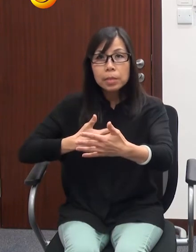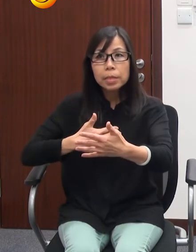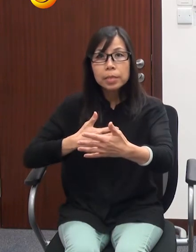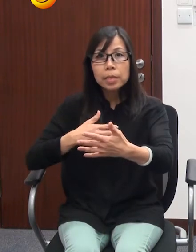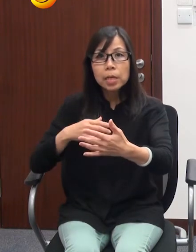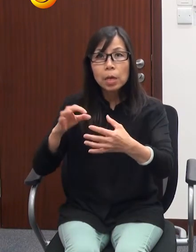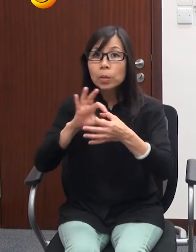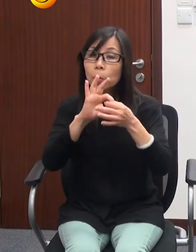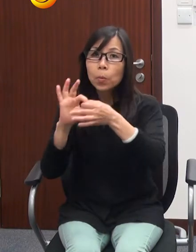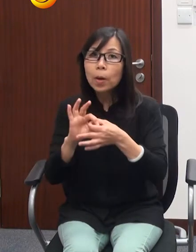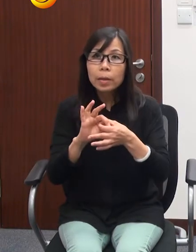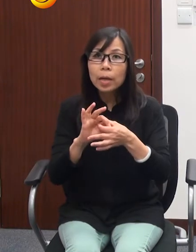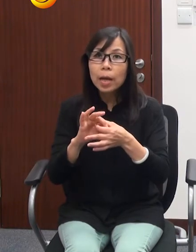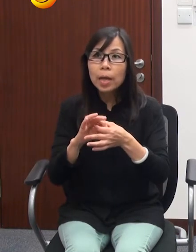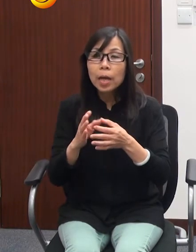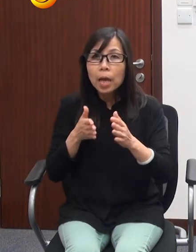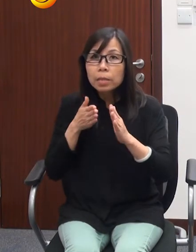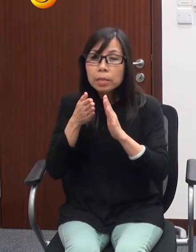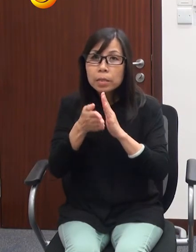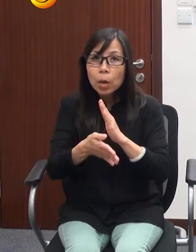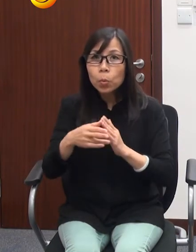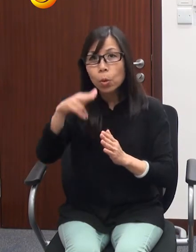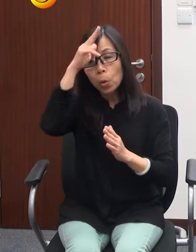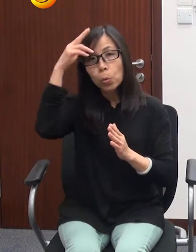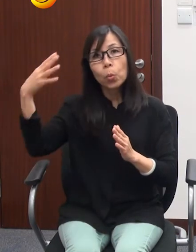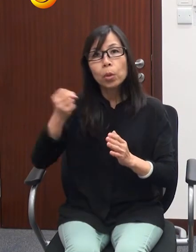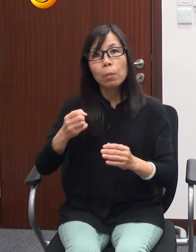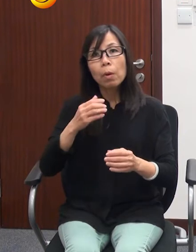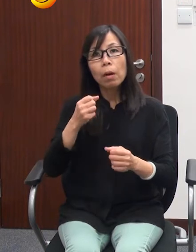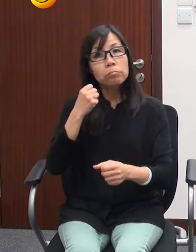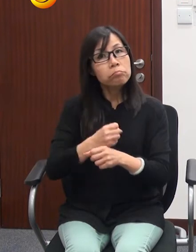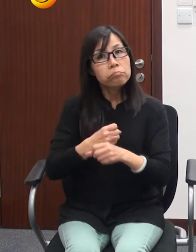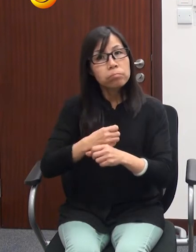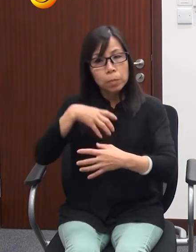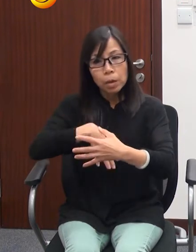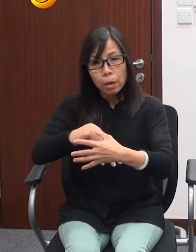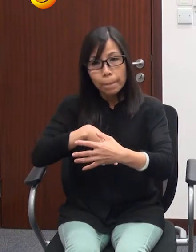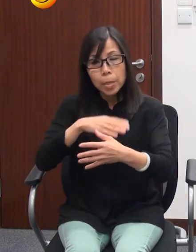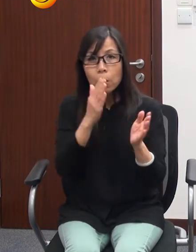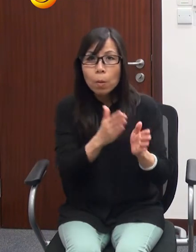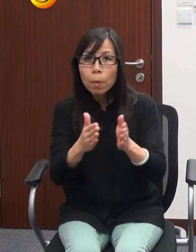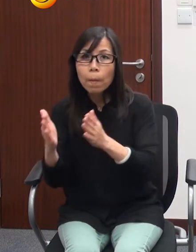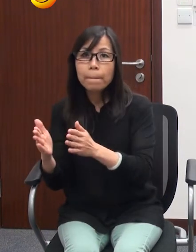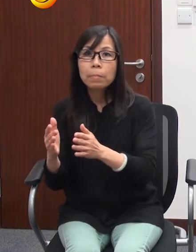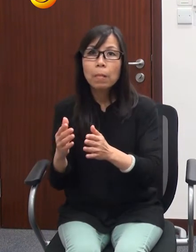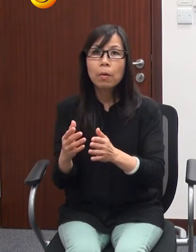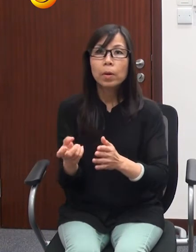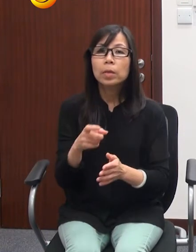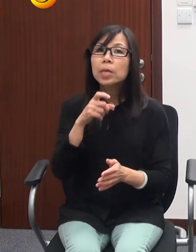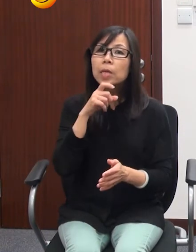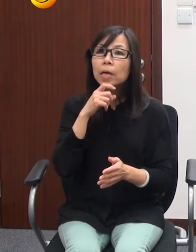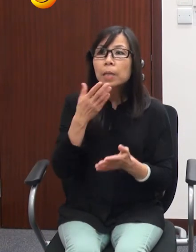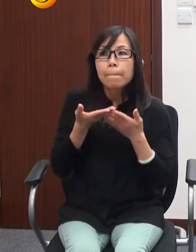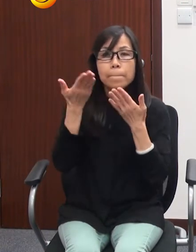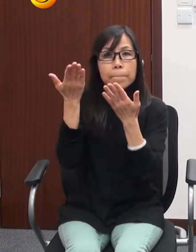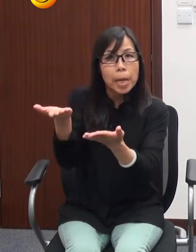他在特首的位置，透過政府部門的一些悉心安排，然後某一些既得利益者啊、新